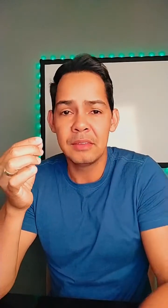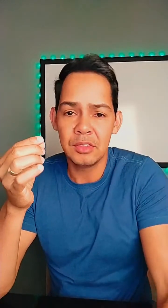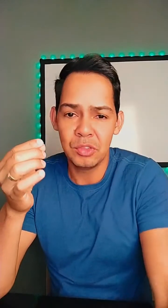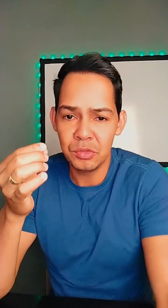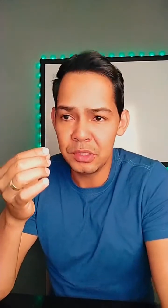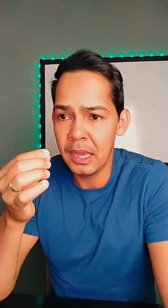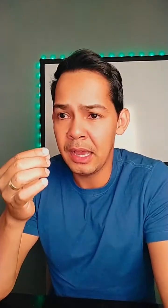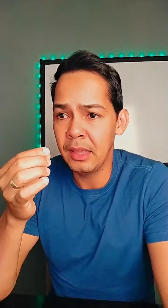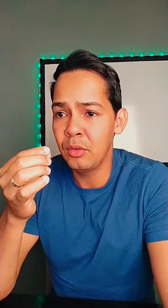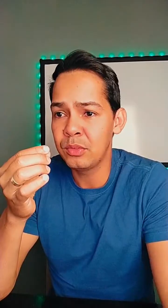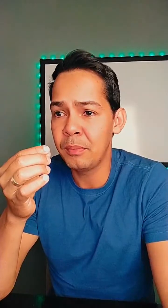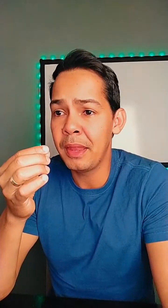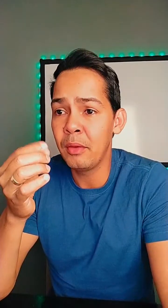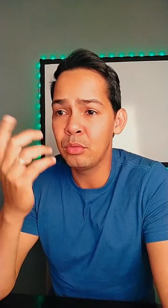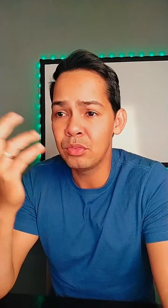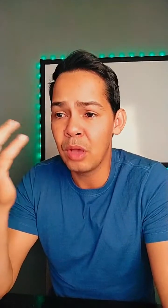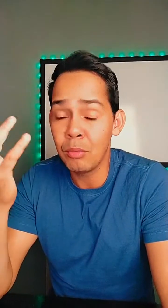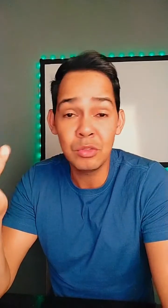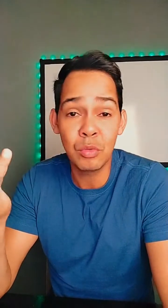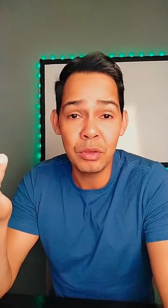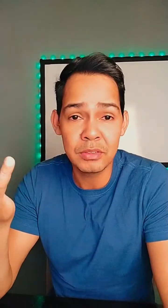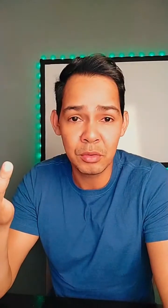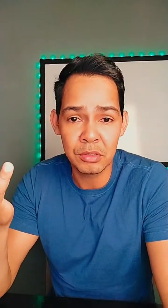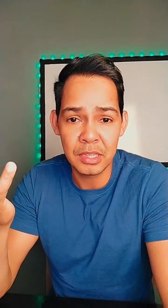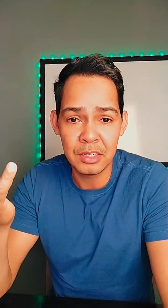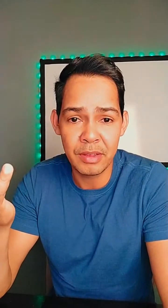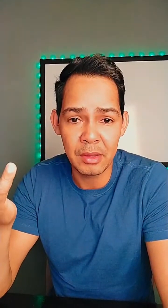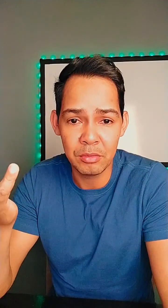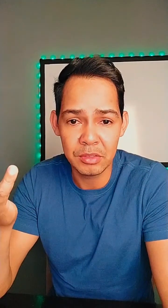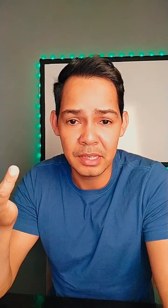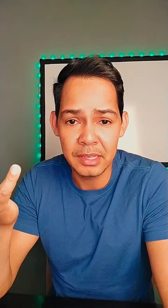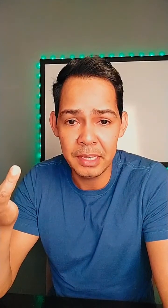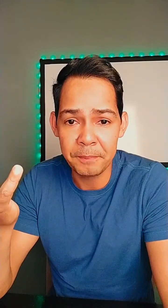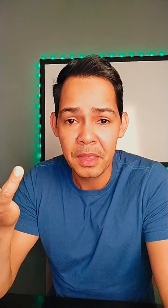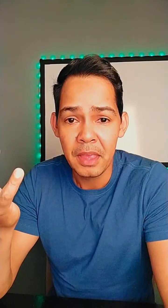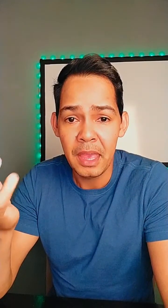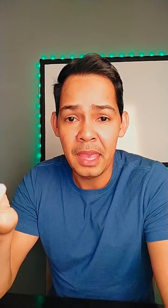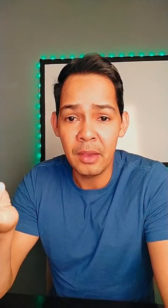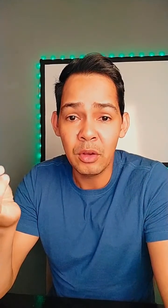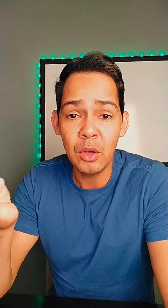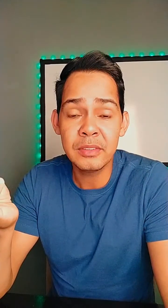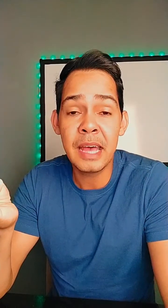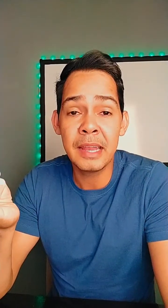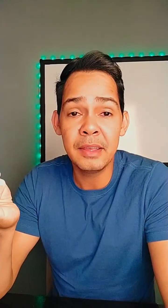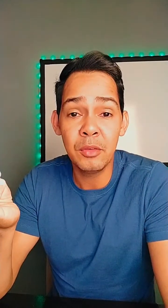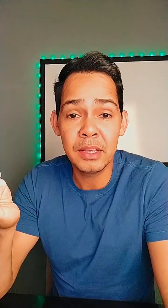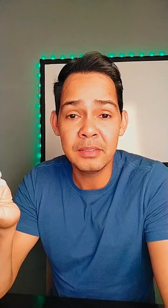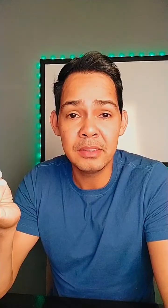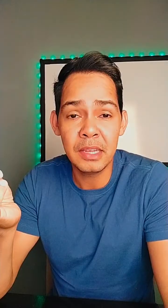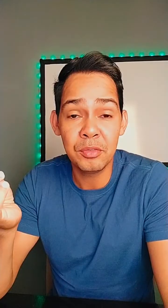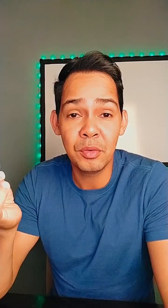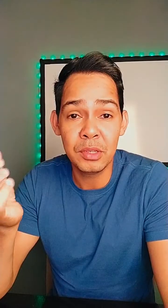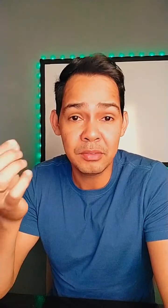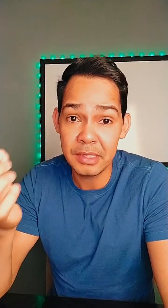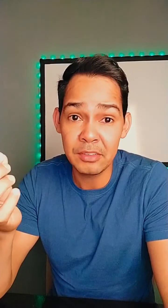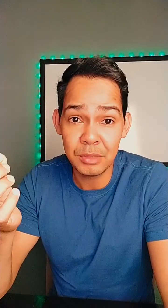gente fica... Eu separei algumas coisas que eu gostaria de falar com você aqui. Ô, Sara, eu fiquei sem telefone, na verdade eu ainda